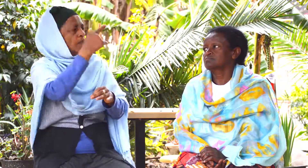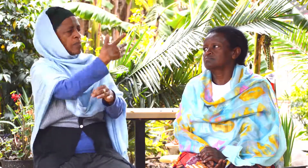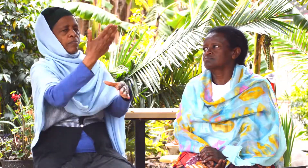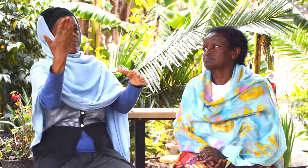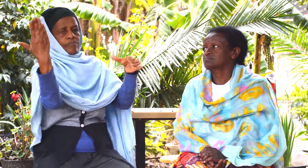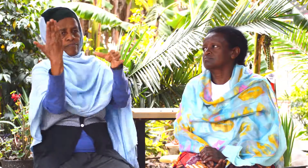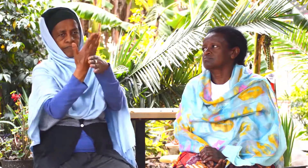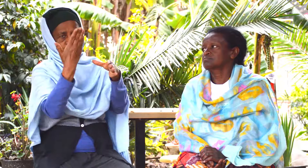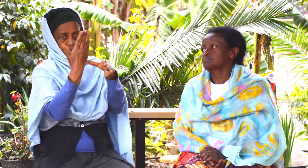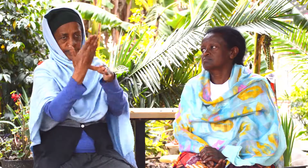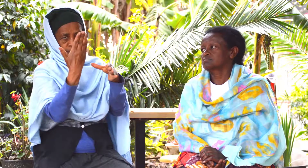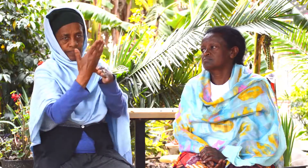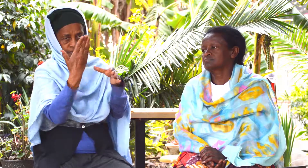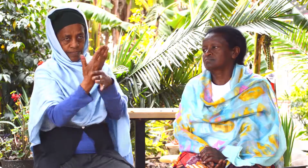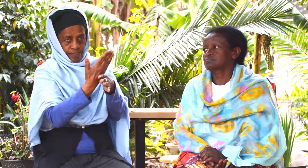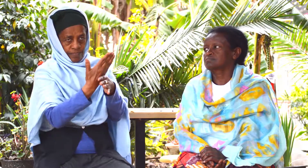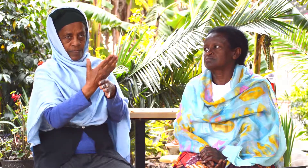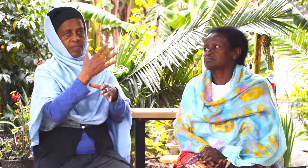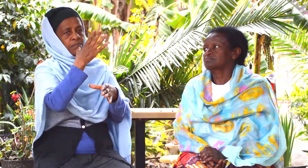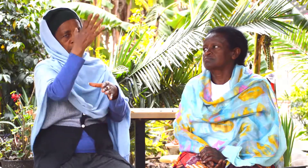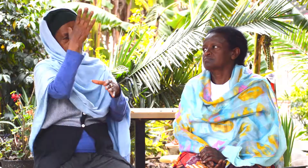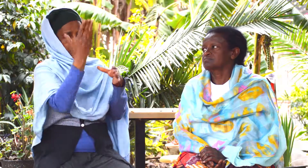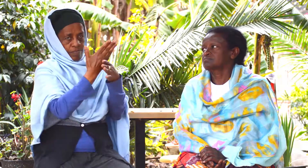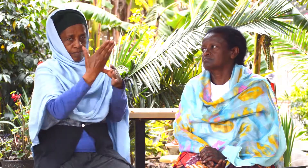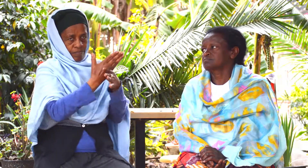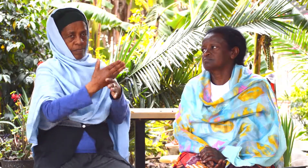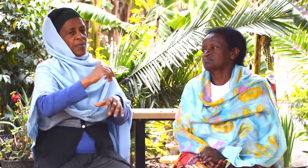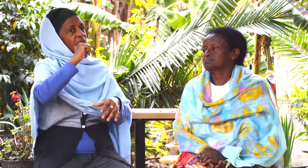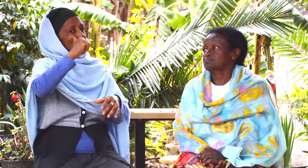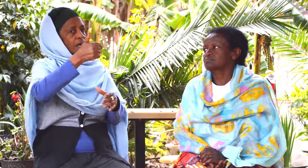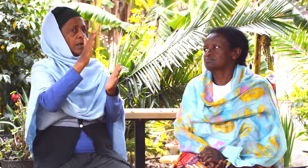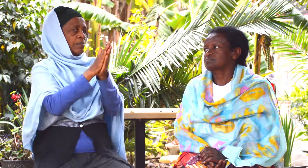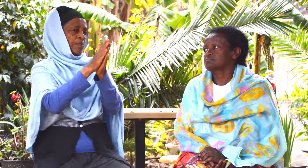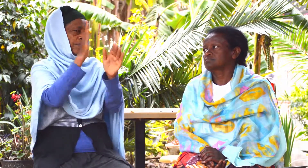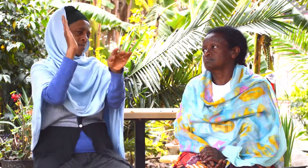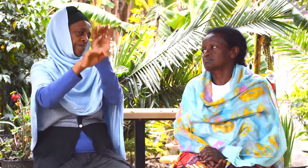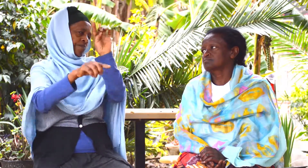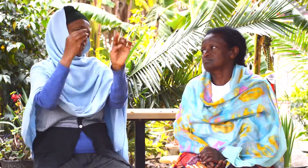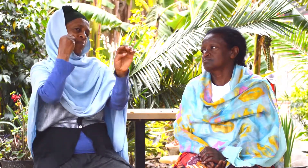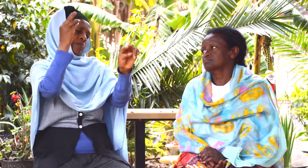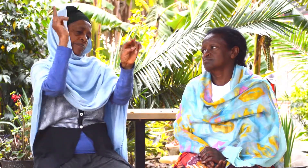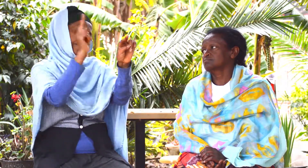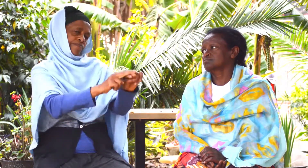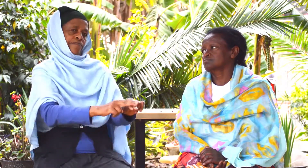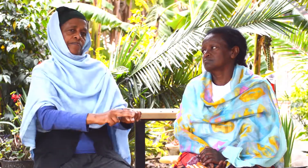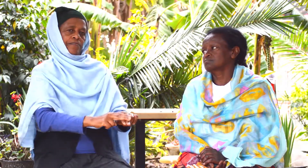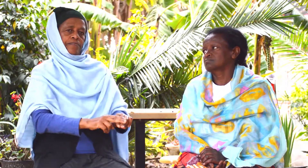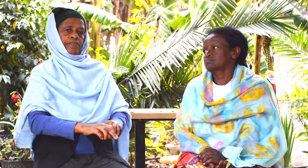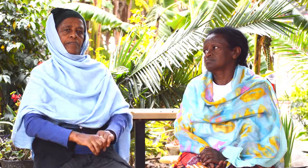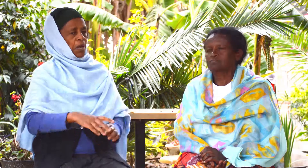her parents shouted at her and they never sent her back to school ትምህርት ቤት again. እንዳትሄድ ከለከሏት።